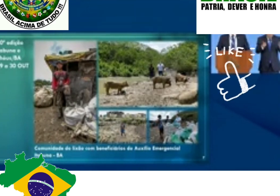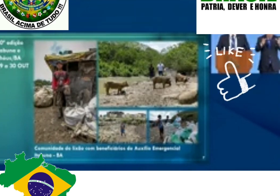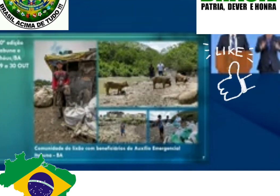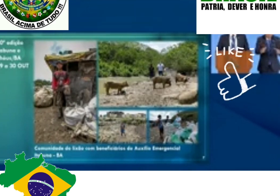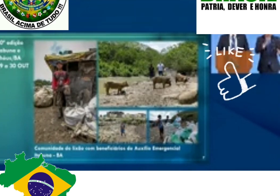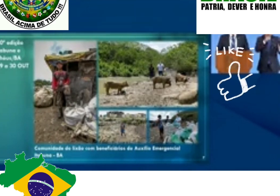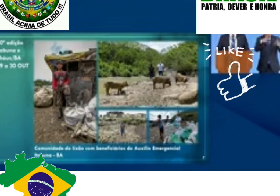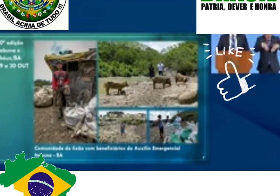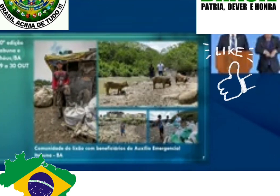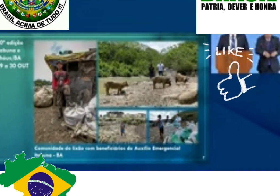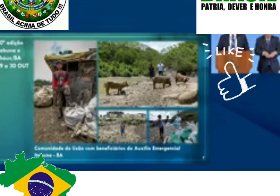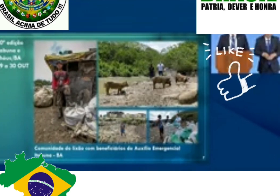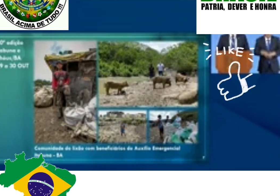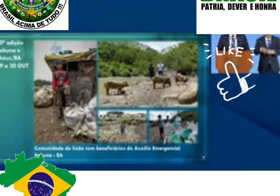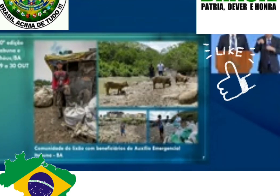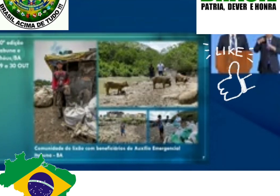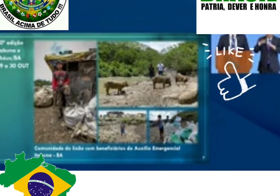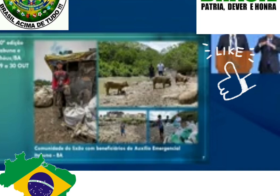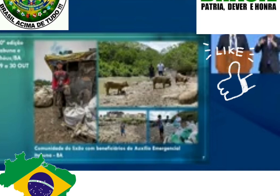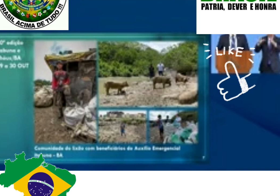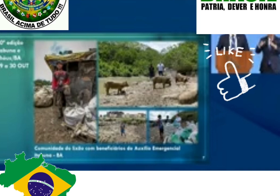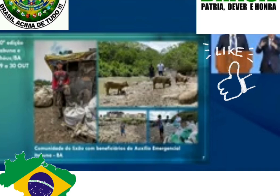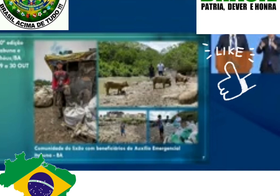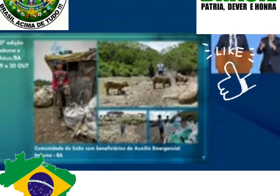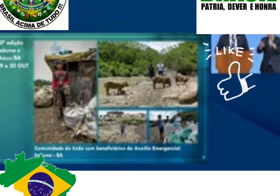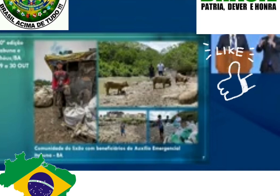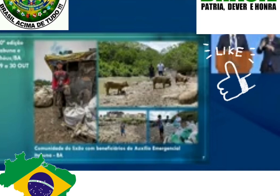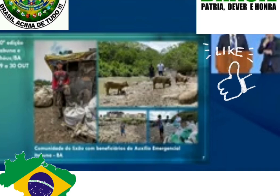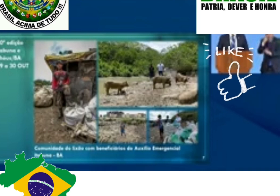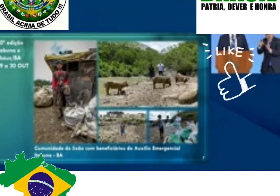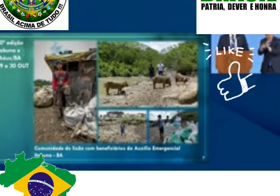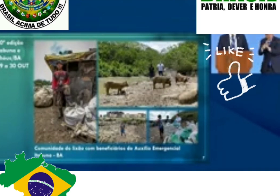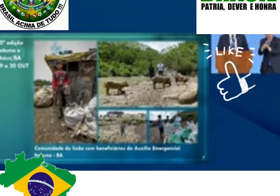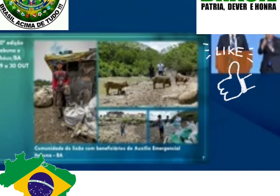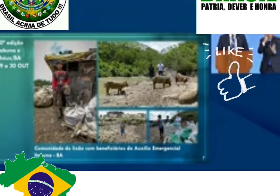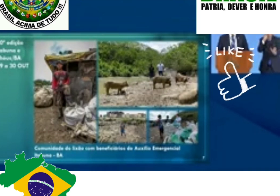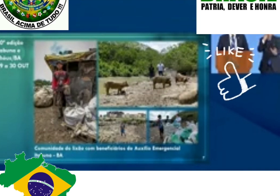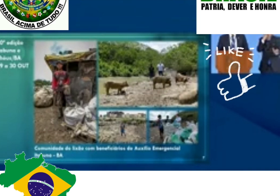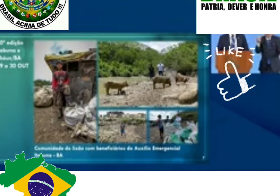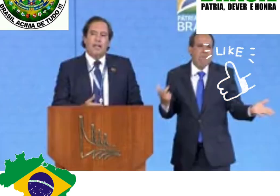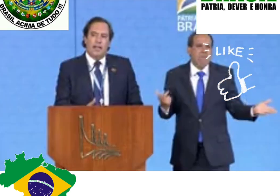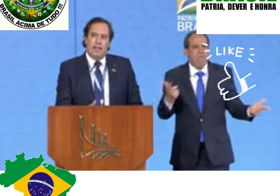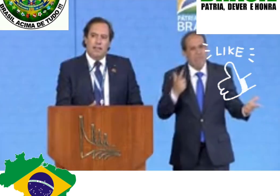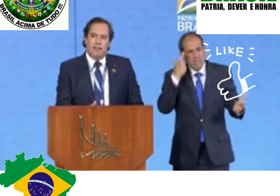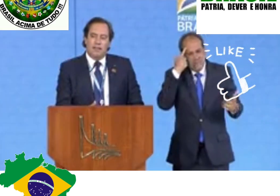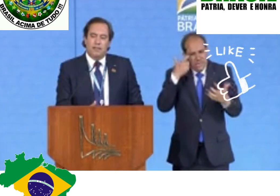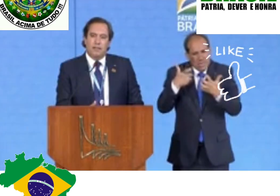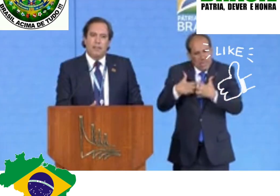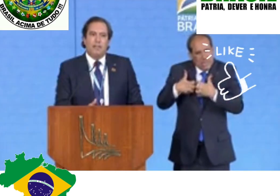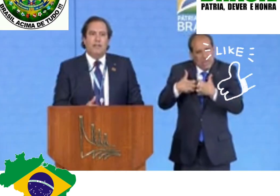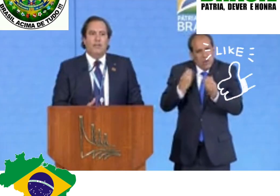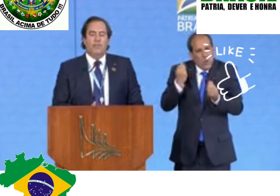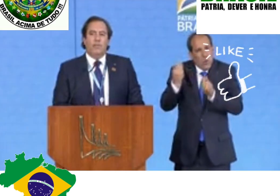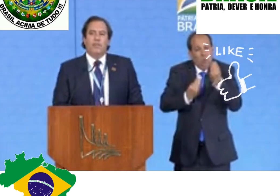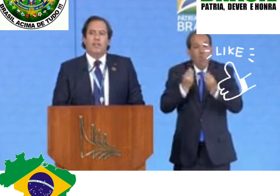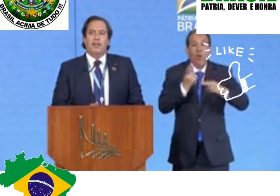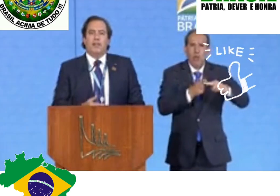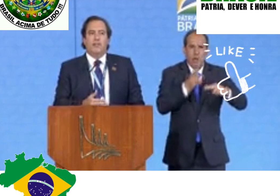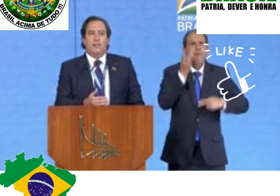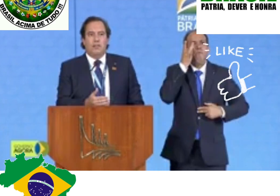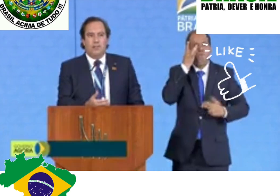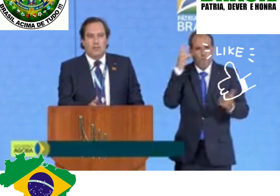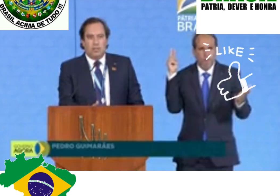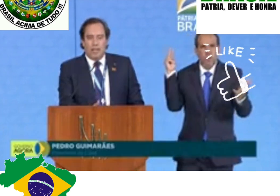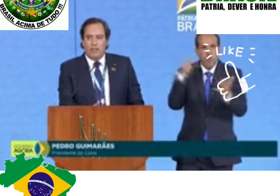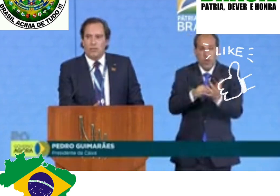E morando no meio do lixão. Então, assim, de uma maneira matemática, a Caixa está lá, o governo